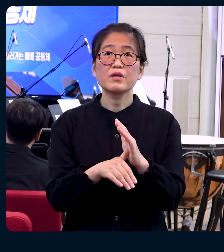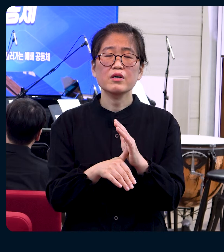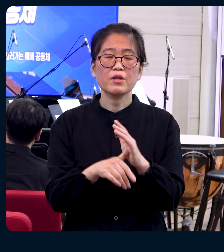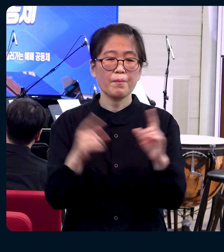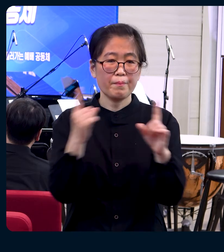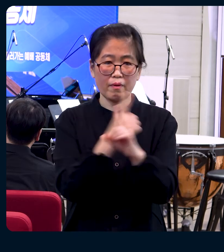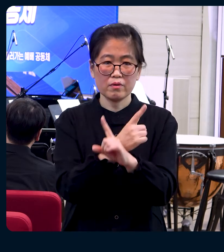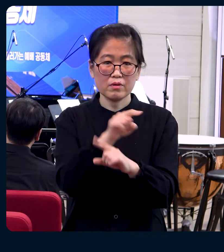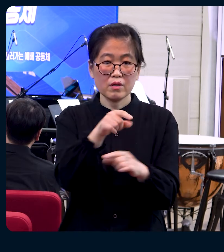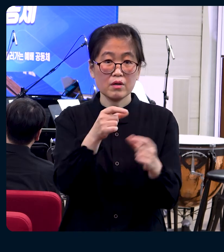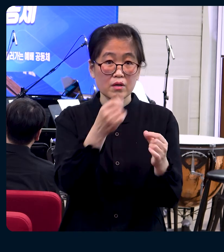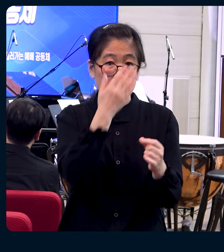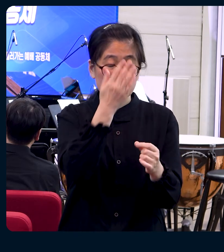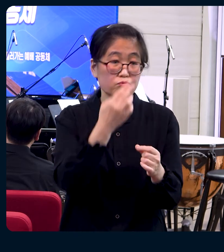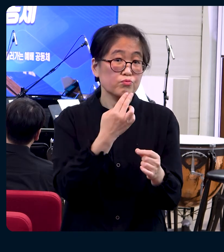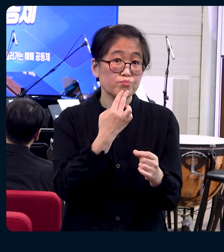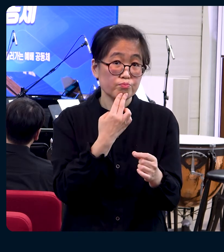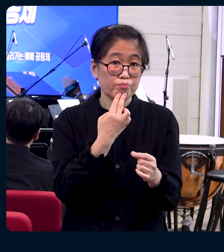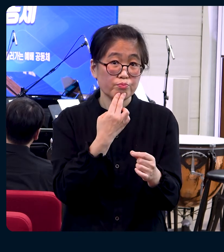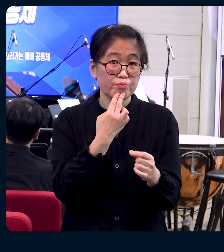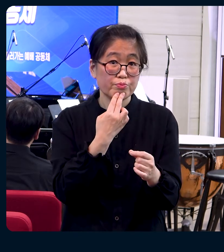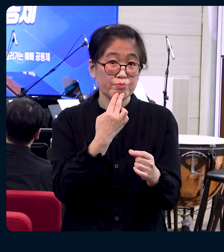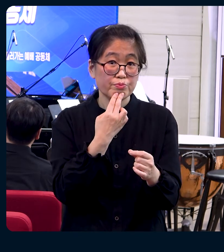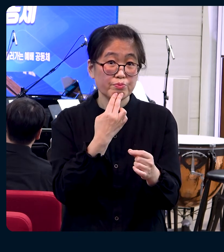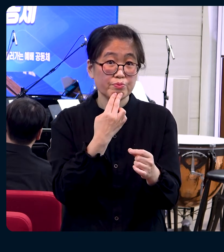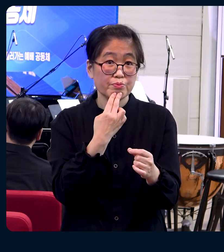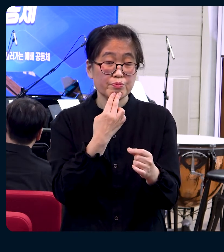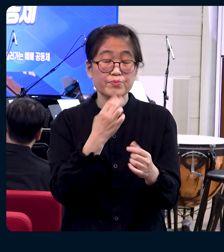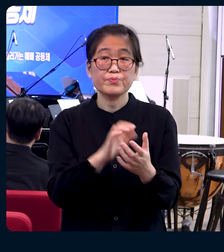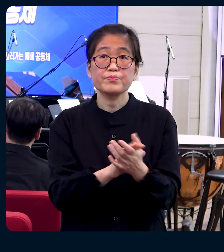지금은 시대가 바뀌어서 그렇게 할 수는 없죠.